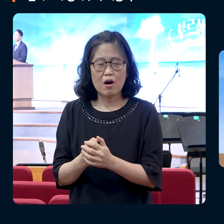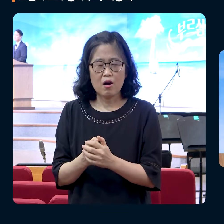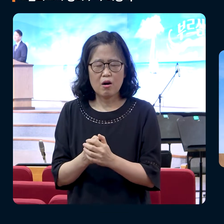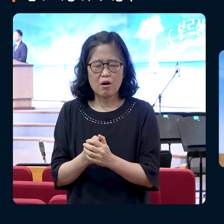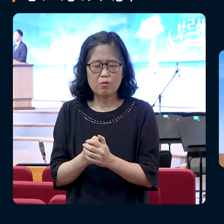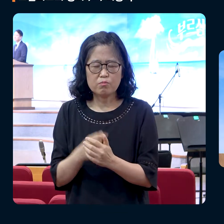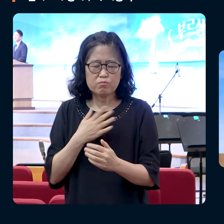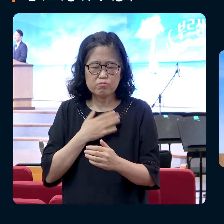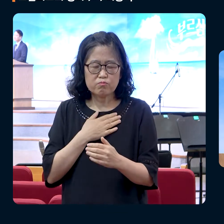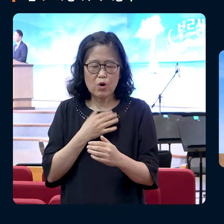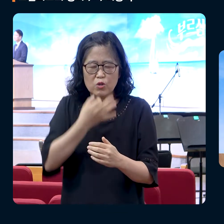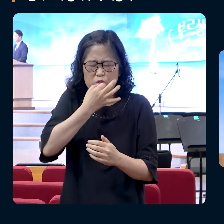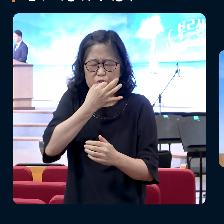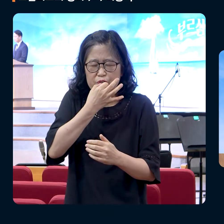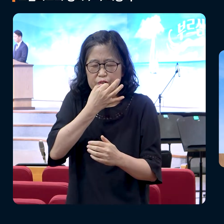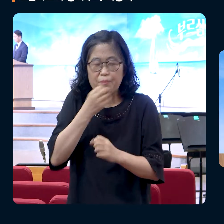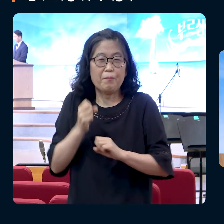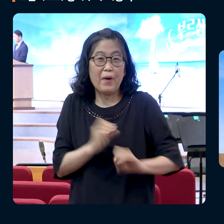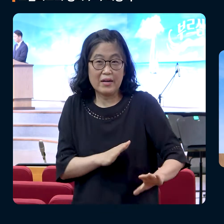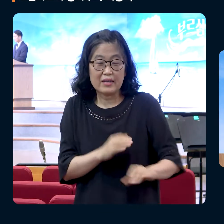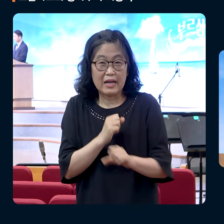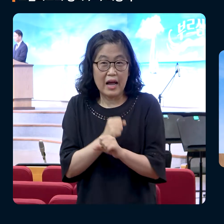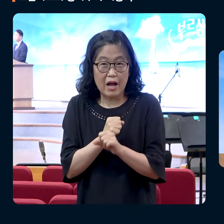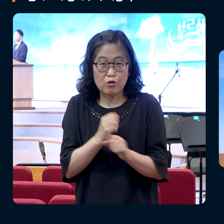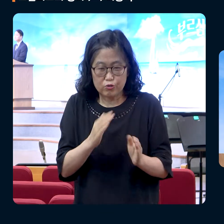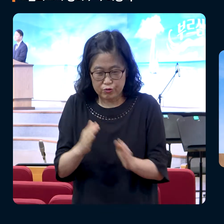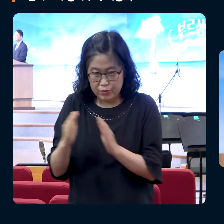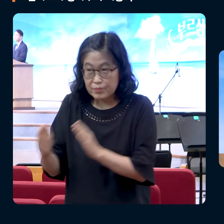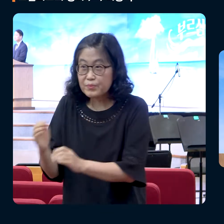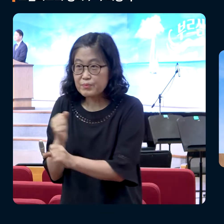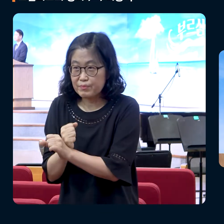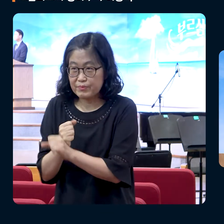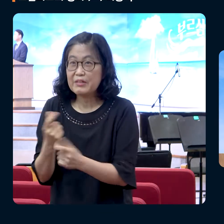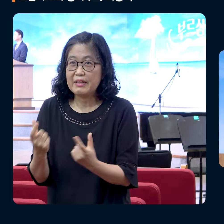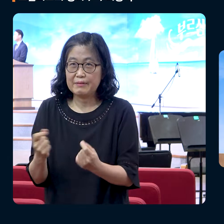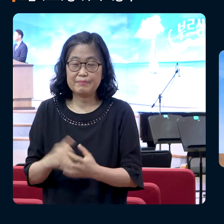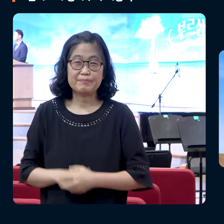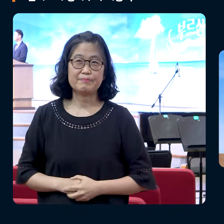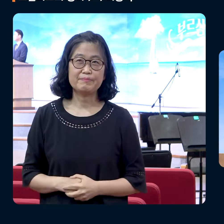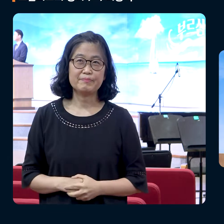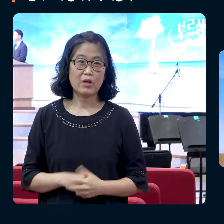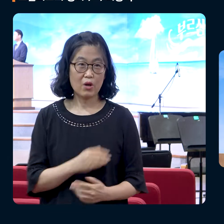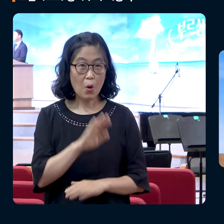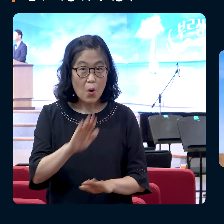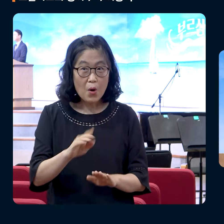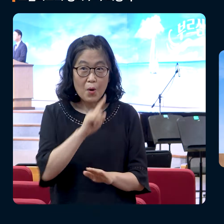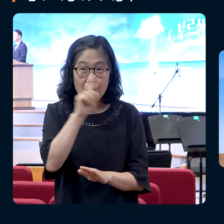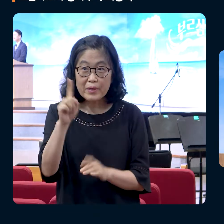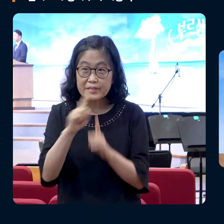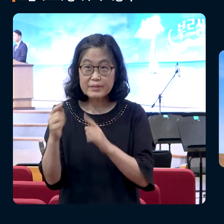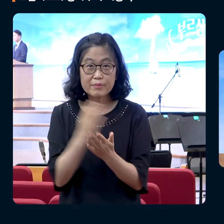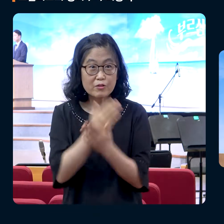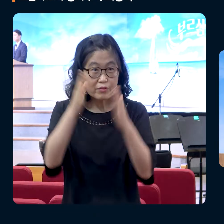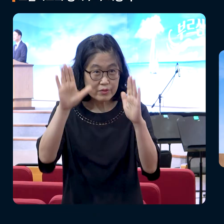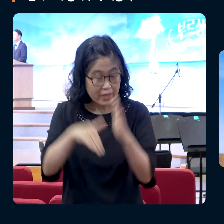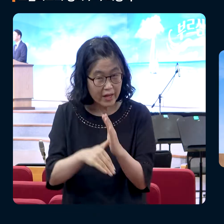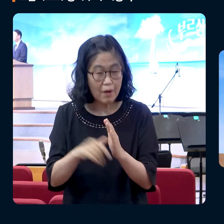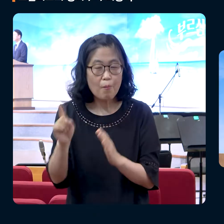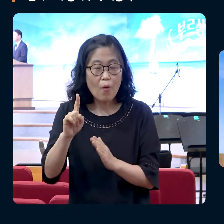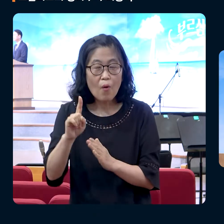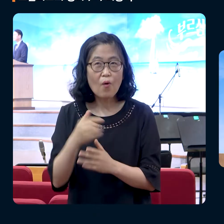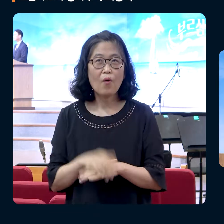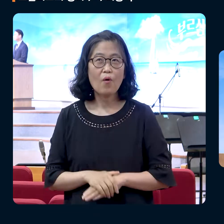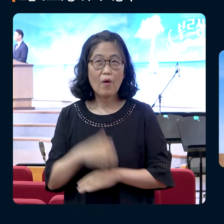그런 시간들이 아니었을까라고 개인적으로 생각합니다. 그래서 오늘 우리 함께 이 시간 말씀을 나눌 때 뭐 다른 어떤